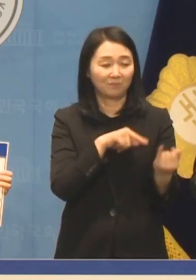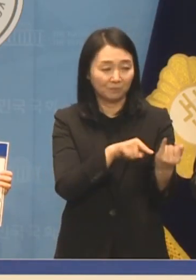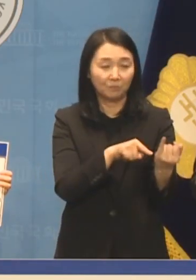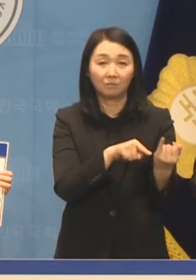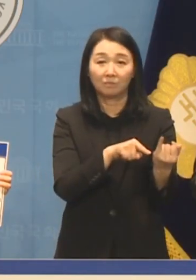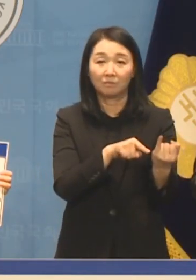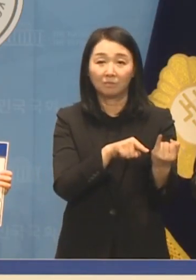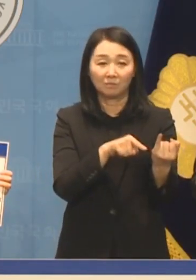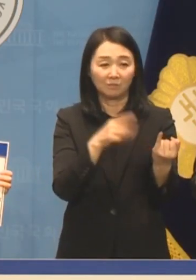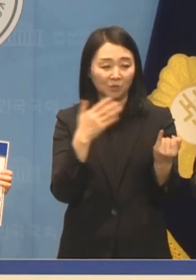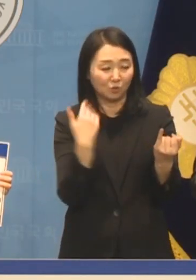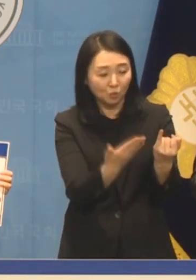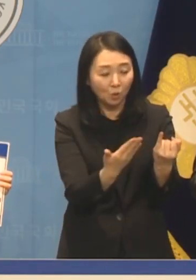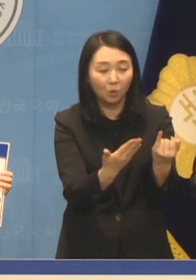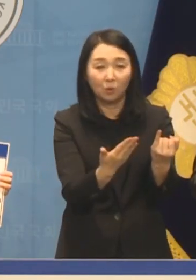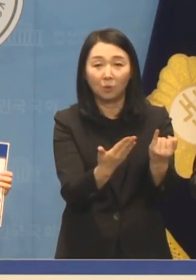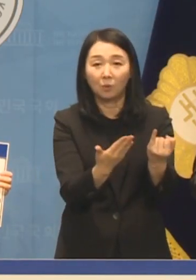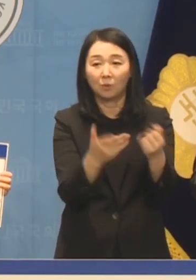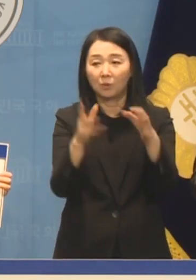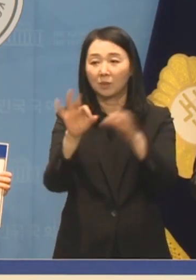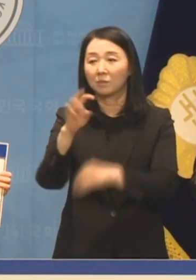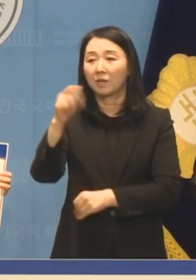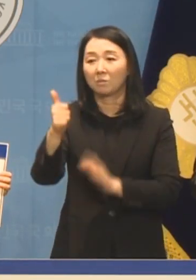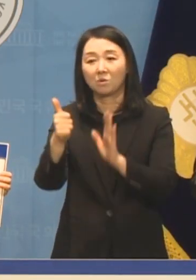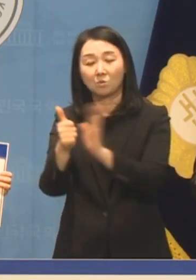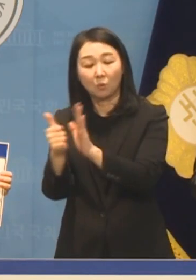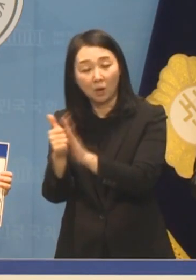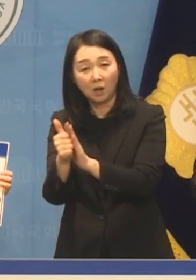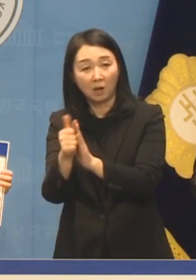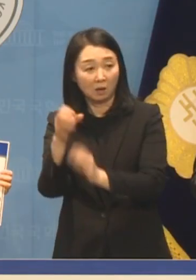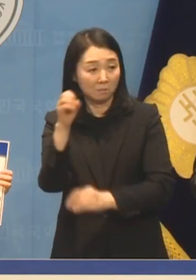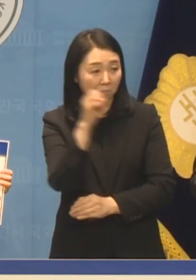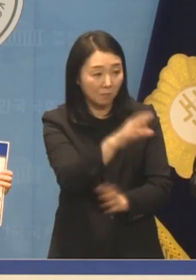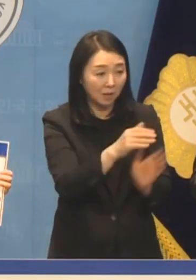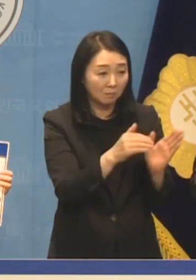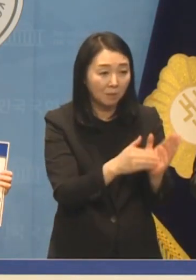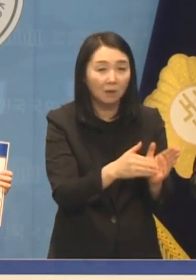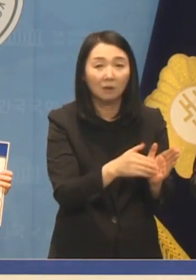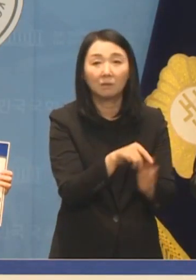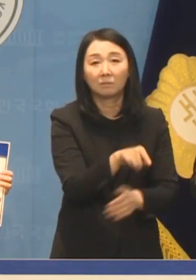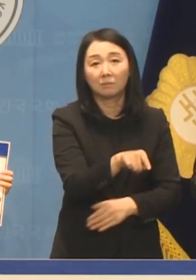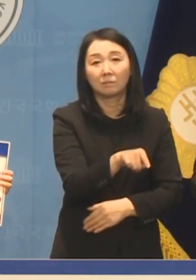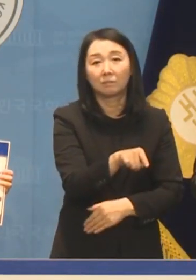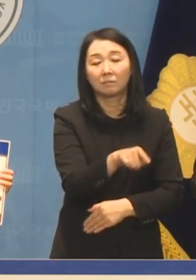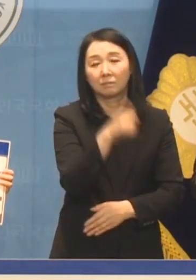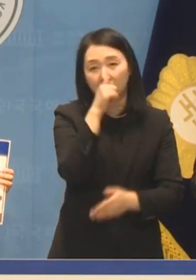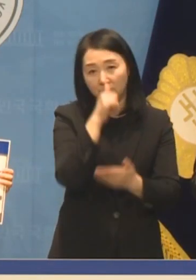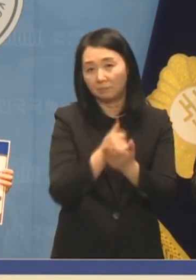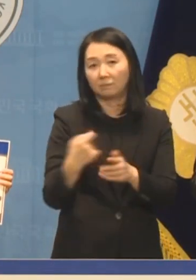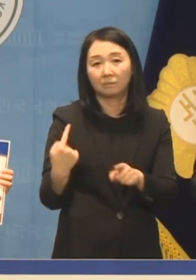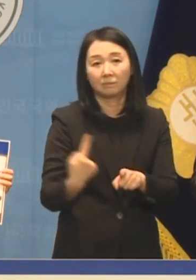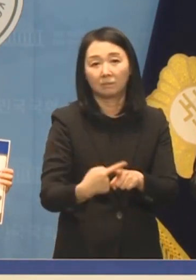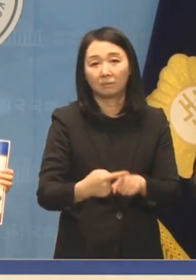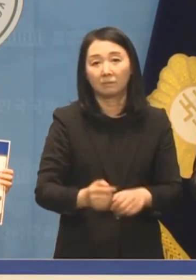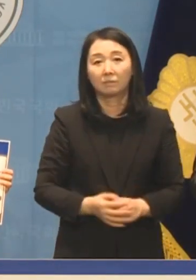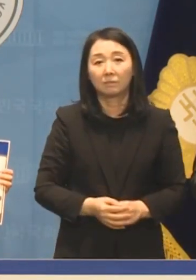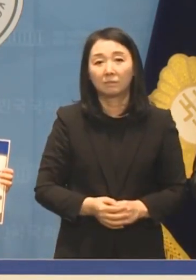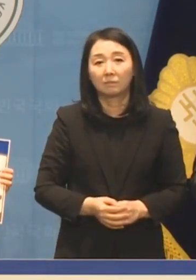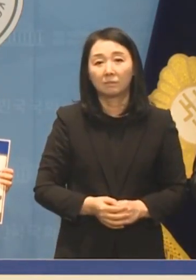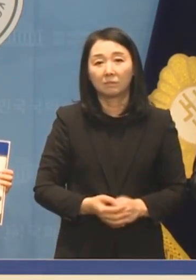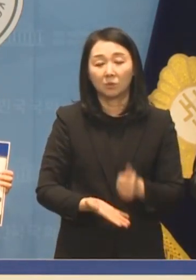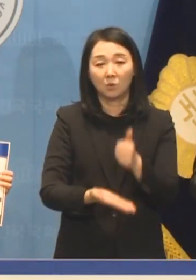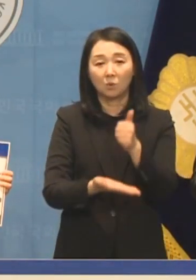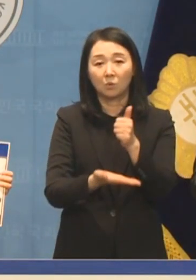이런 자리를 줄 테니까 김상민을 도와라 라고 했다는 것은 엄청난 범죄입니다. 그리고